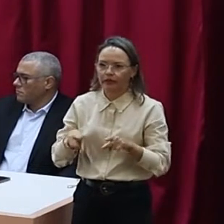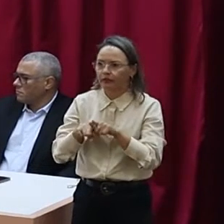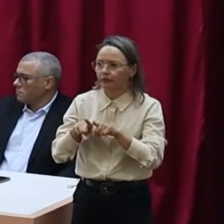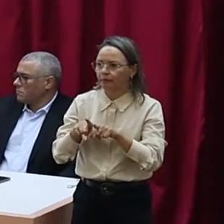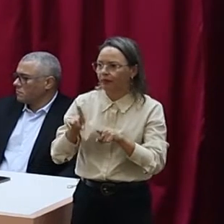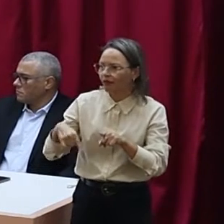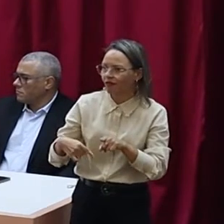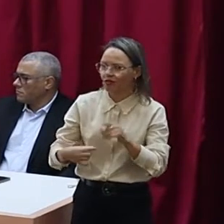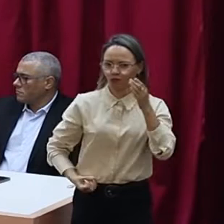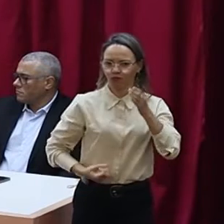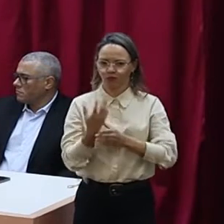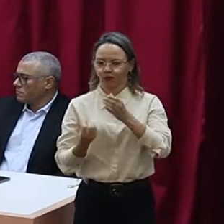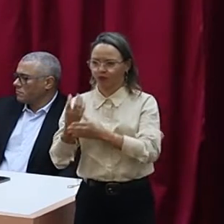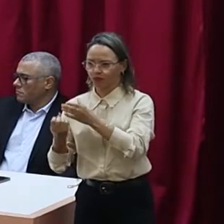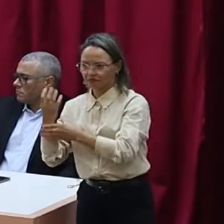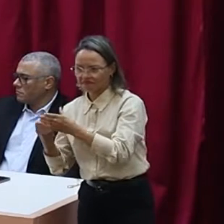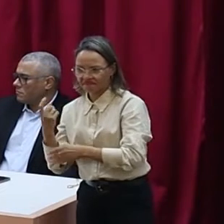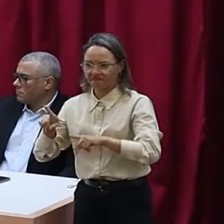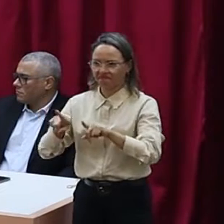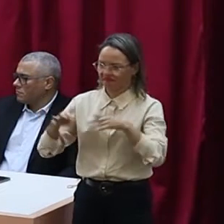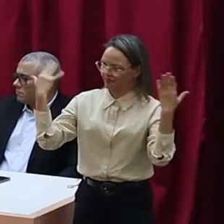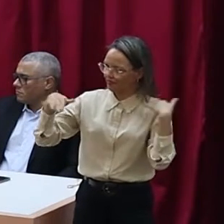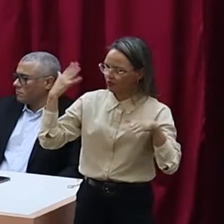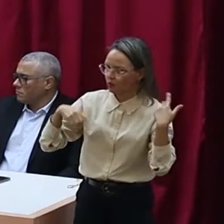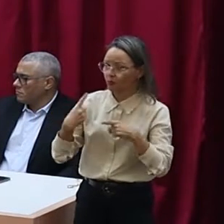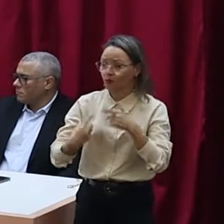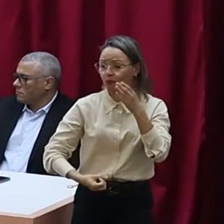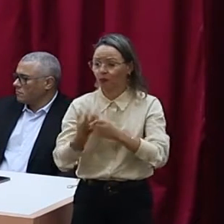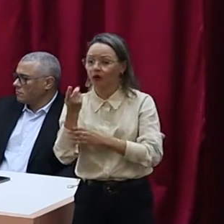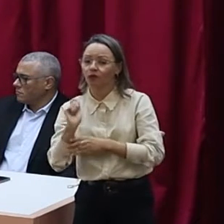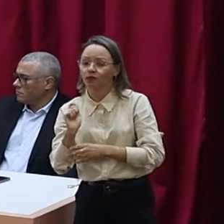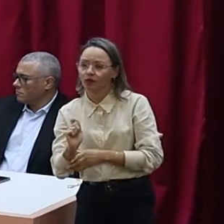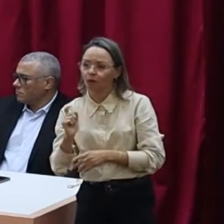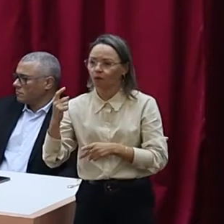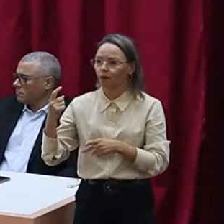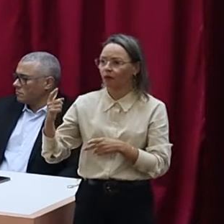também de invenção, de recreação, porque foram criadas por